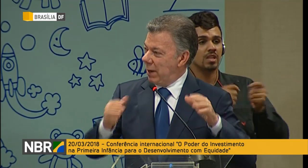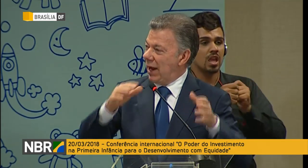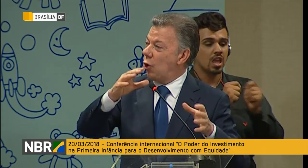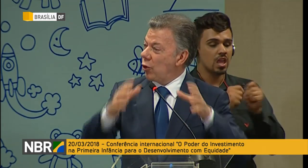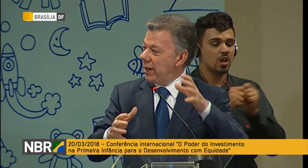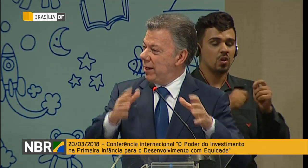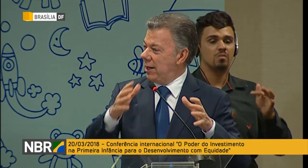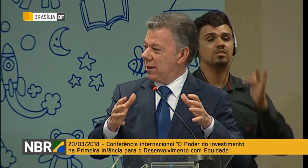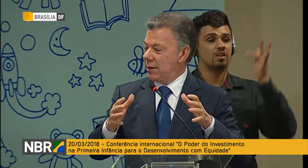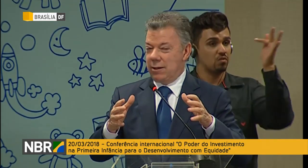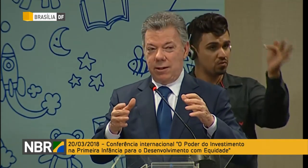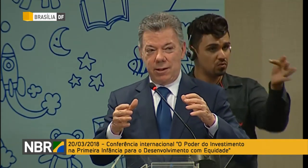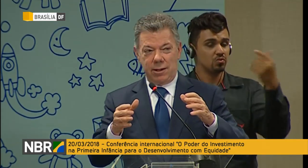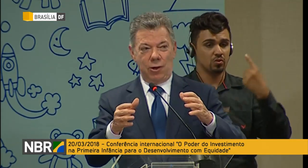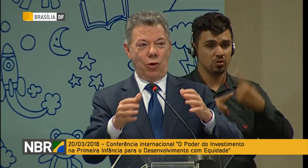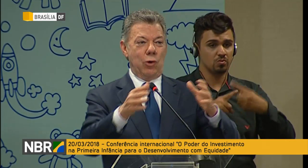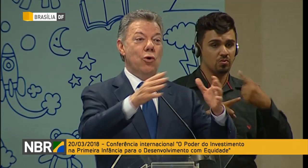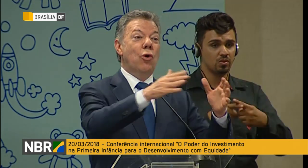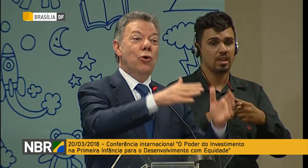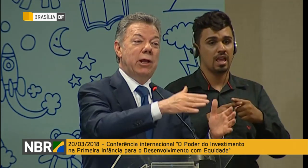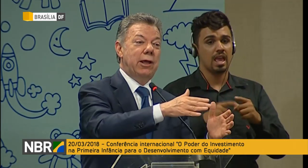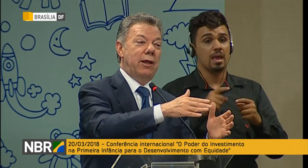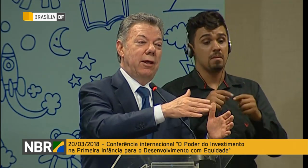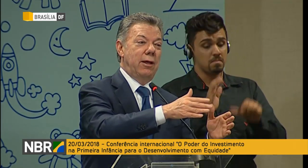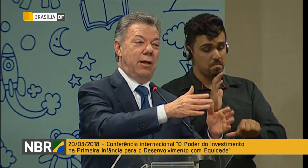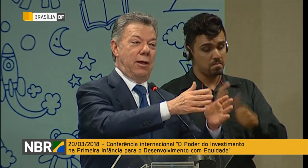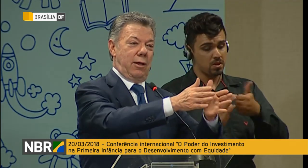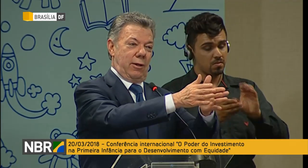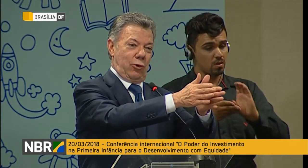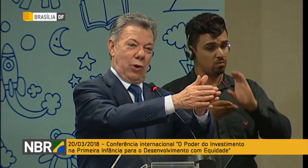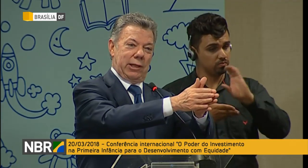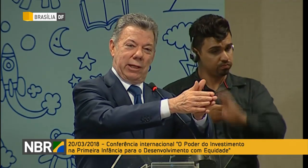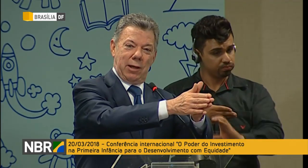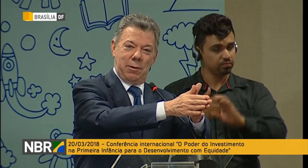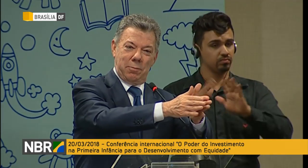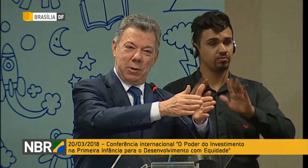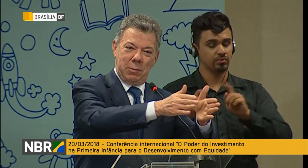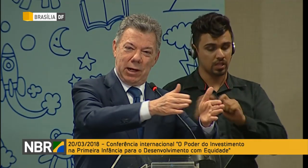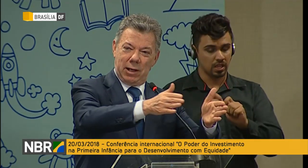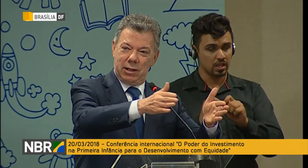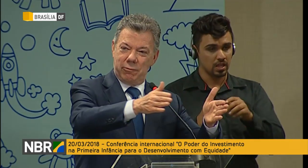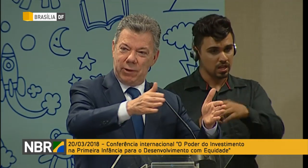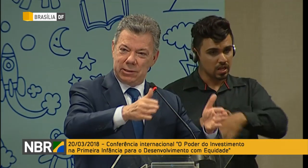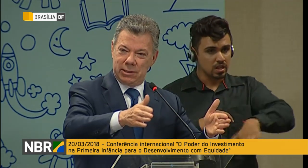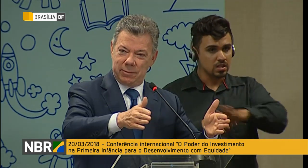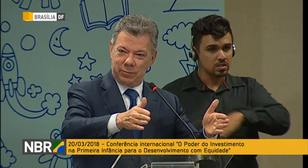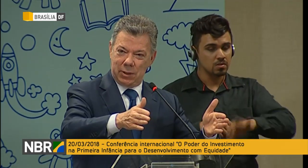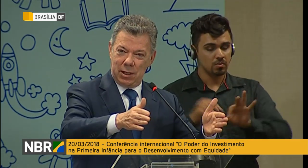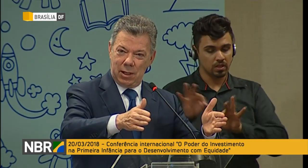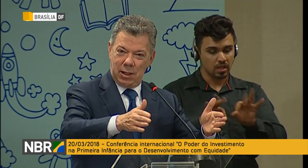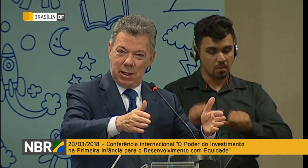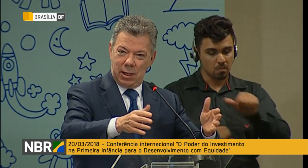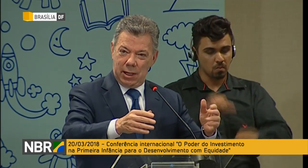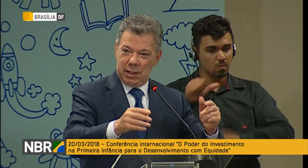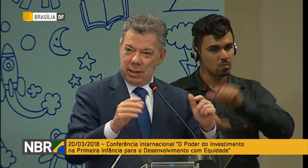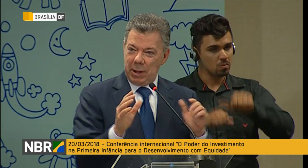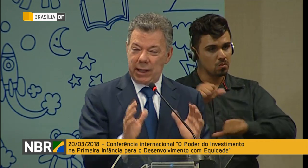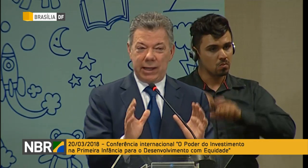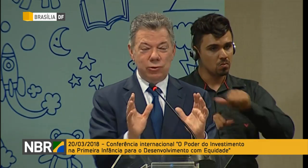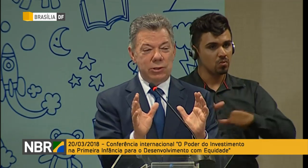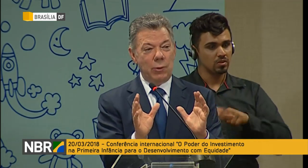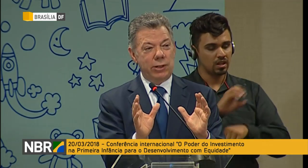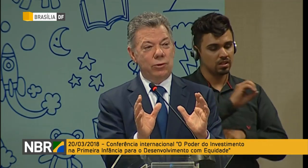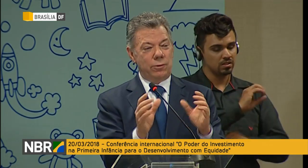economizar depois. É algo que nós teríamos que investir primeiro para corrigir aquilo que nós temos que corrigir durante a primeira